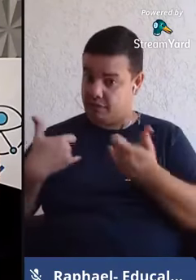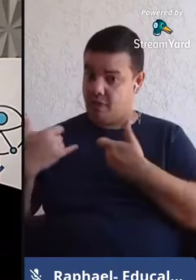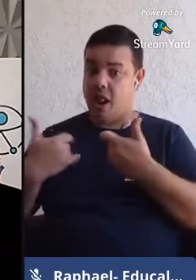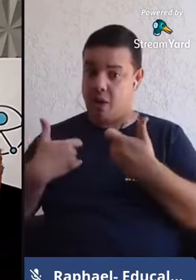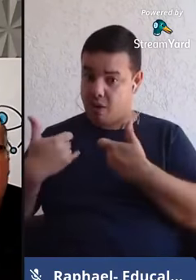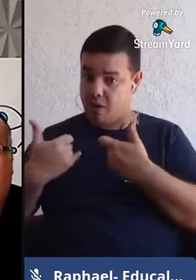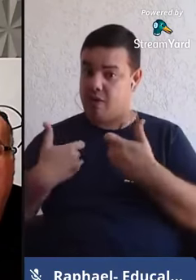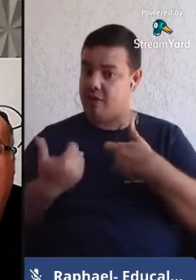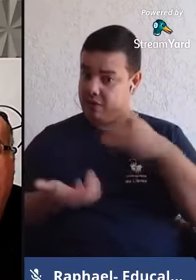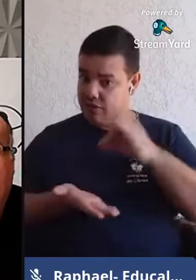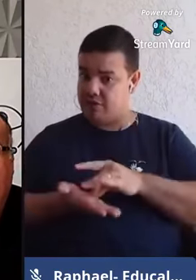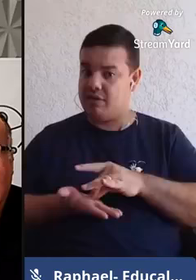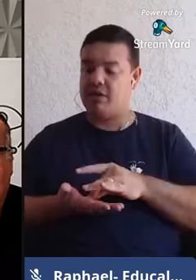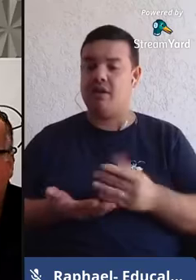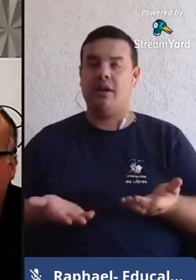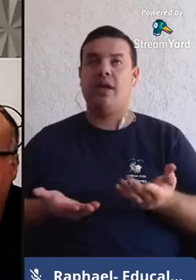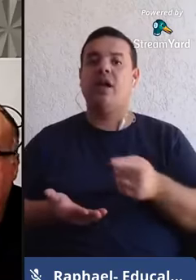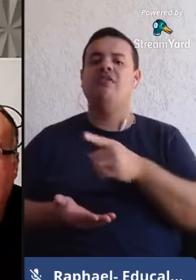meu produto